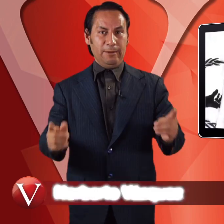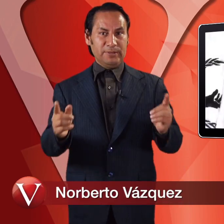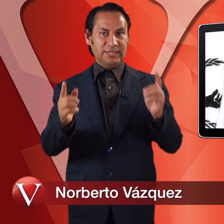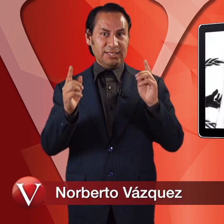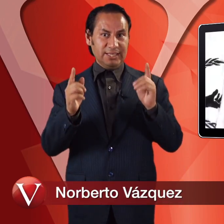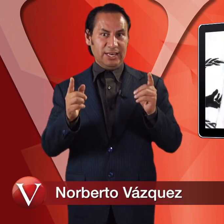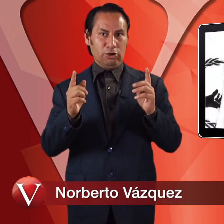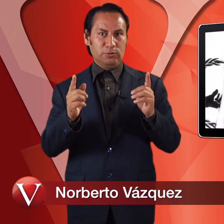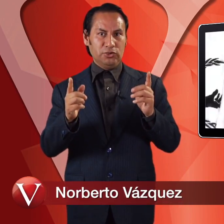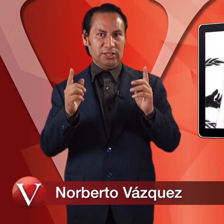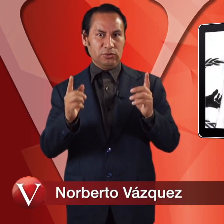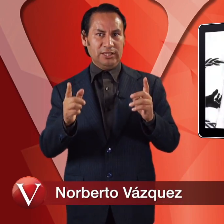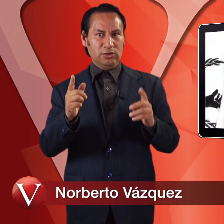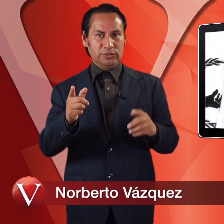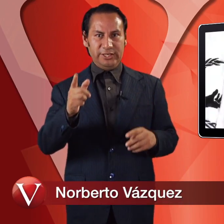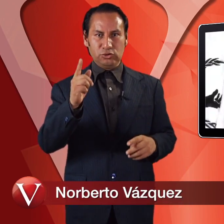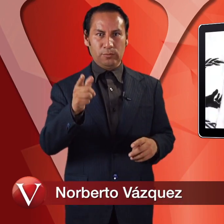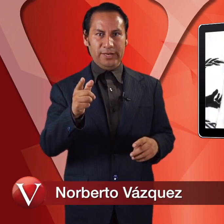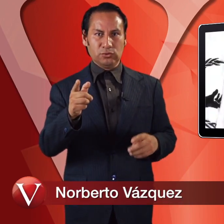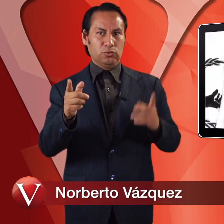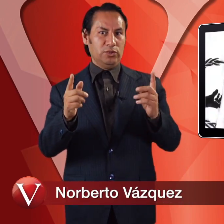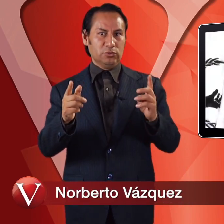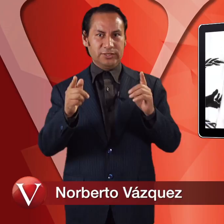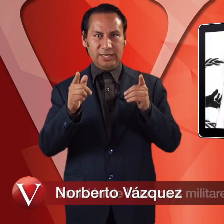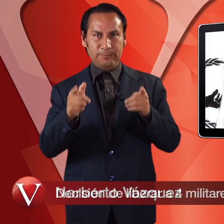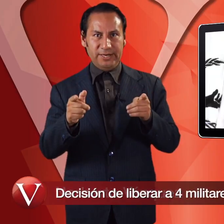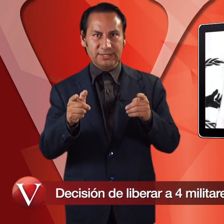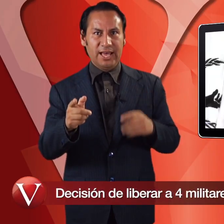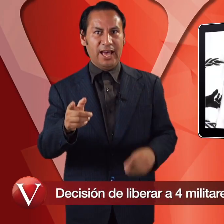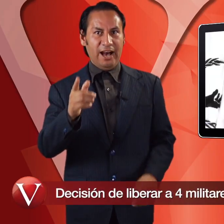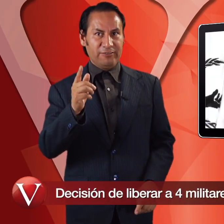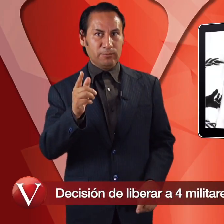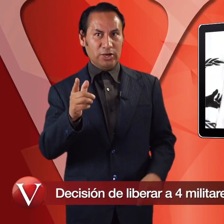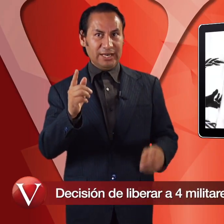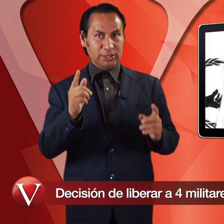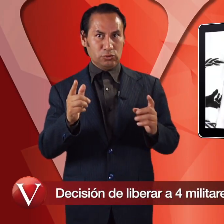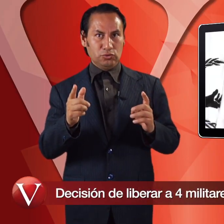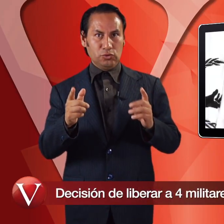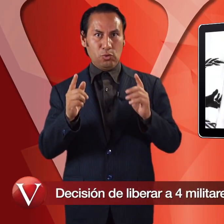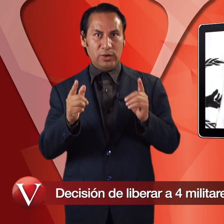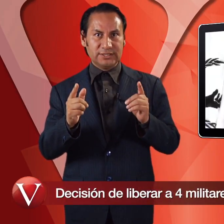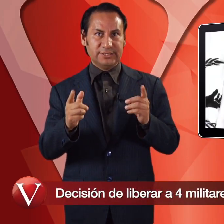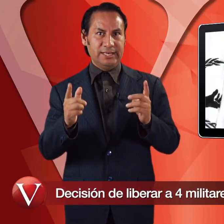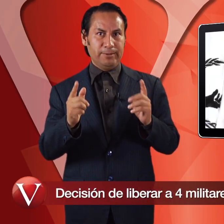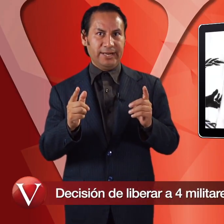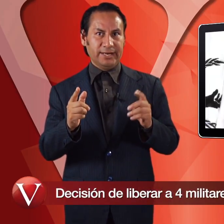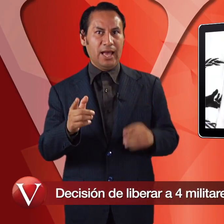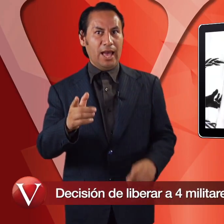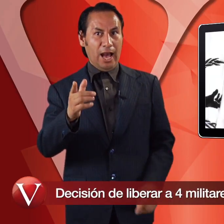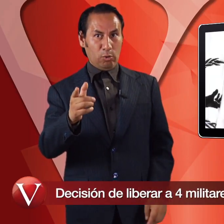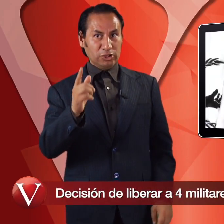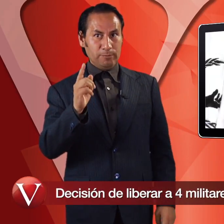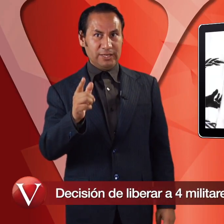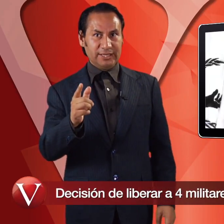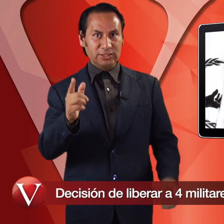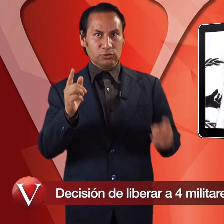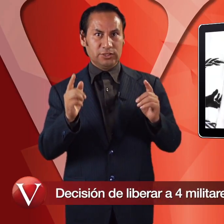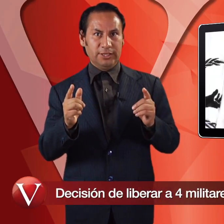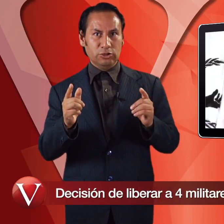el presidente de la Comisión Nacional de los Derechos Humanos Luis González Pérez afirmó que la resolución de un juez deliberar a cuatro militares consignados